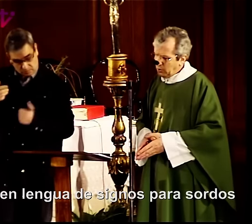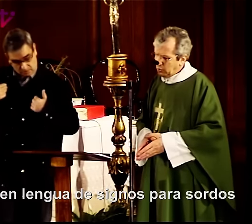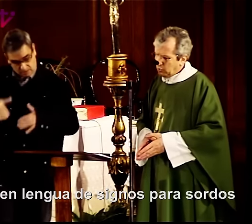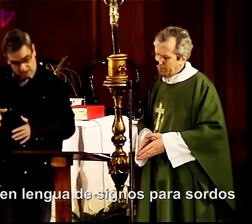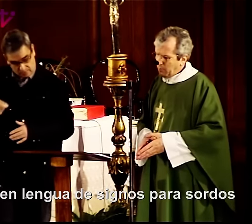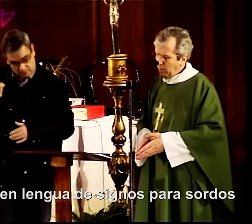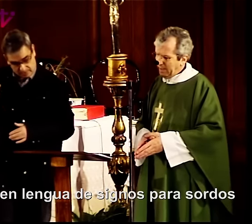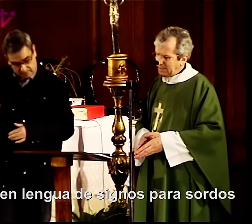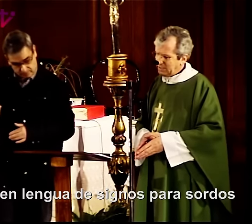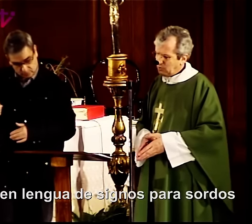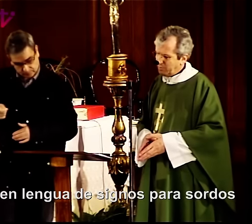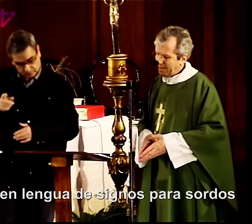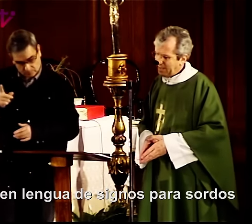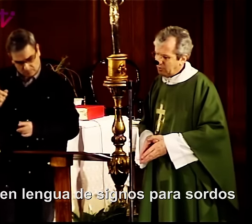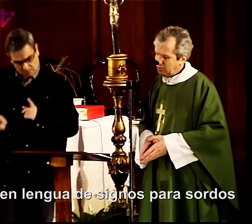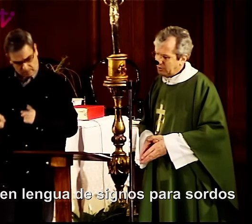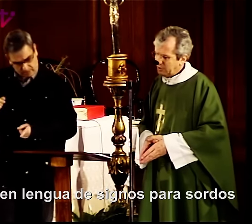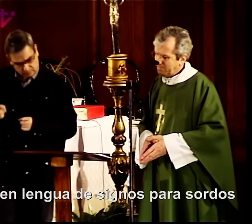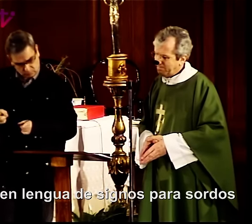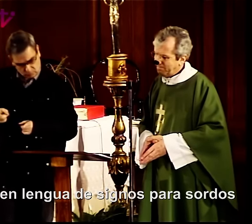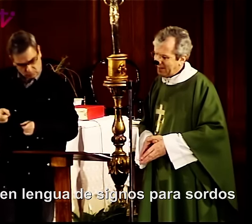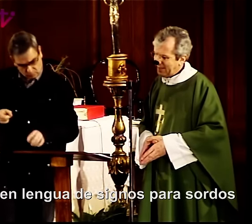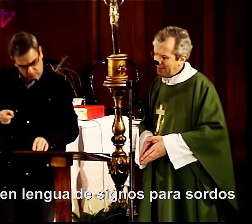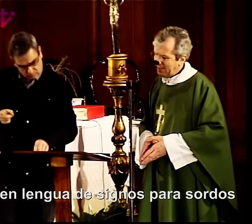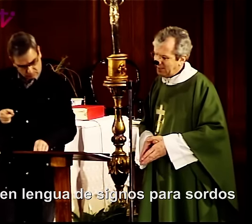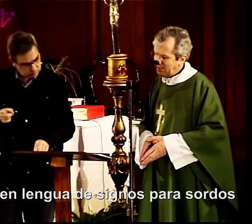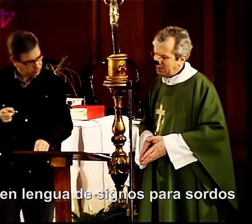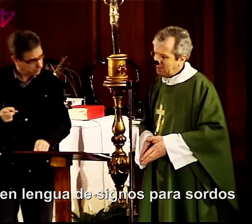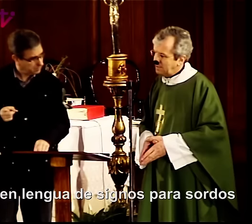Tú promulgas tus mandatos para que